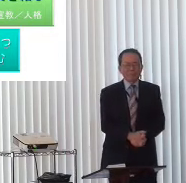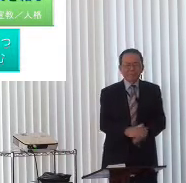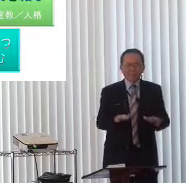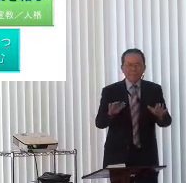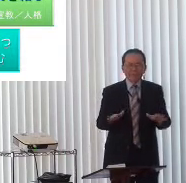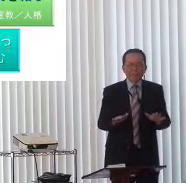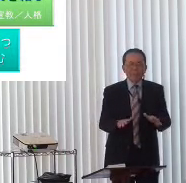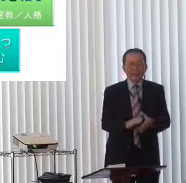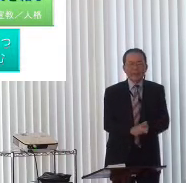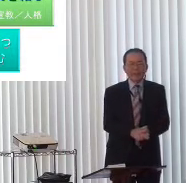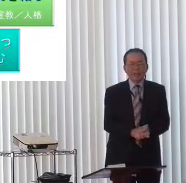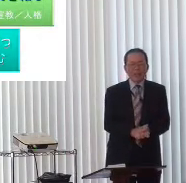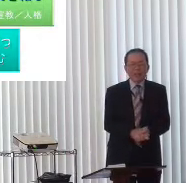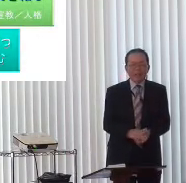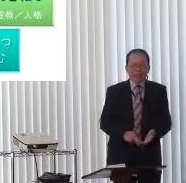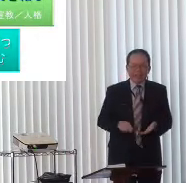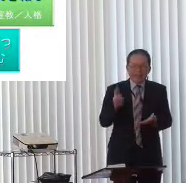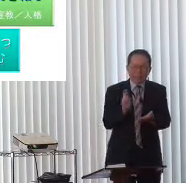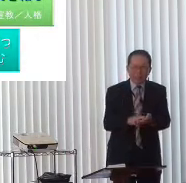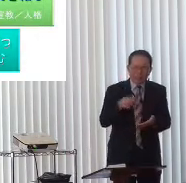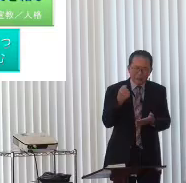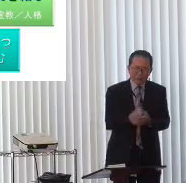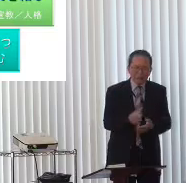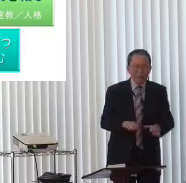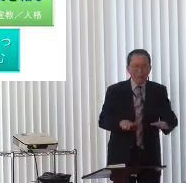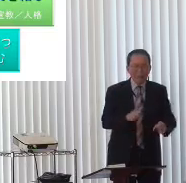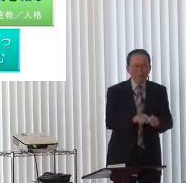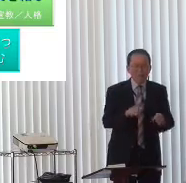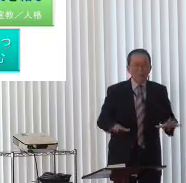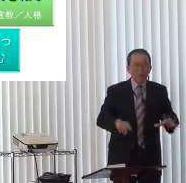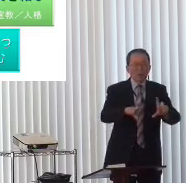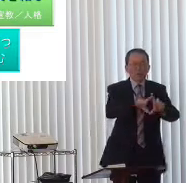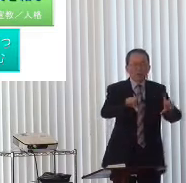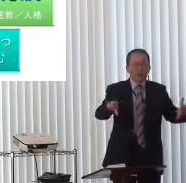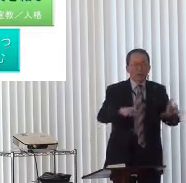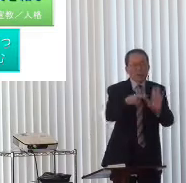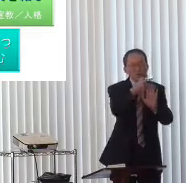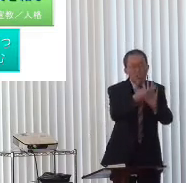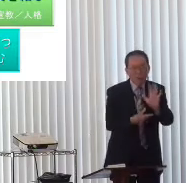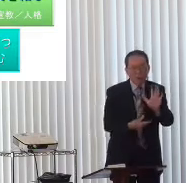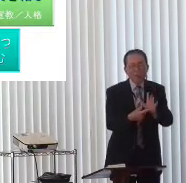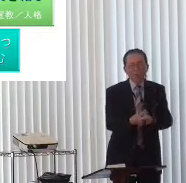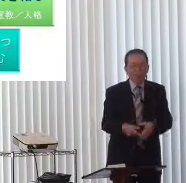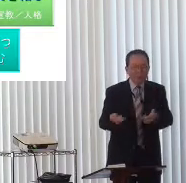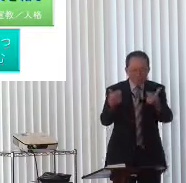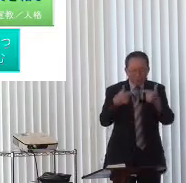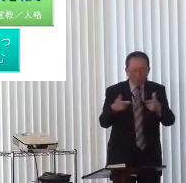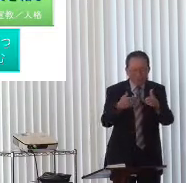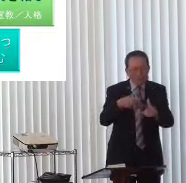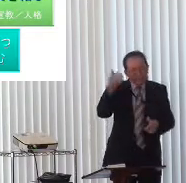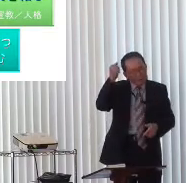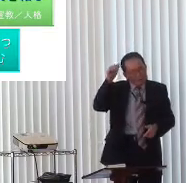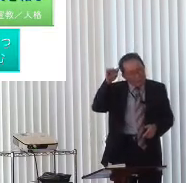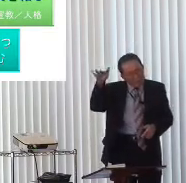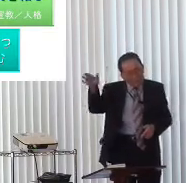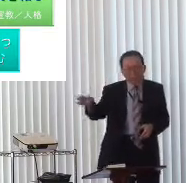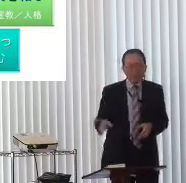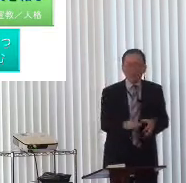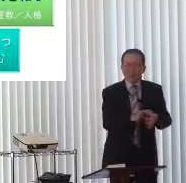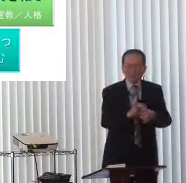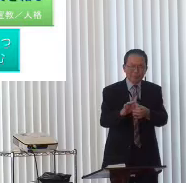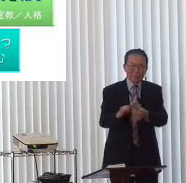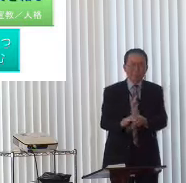今心に決めました今年の目標、今年のテーマを常に思い出しながら、